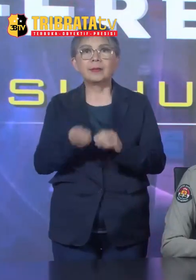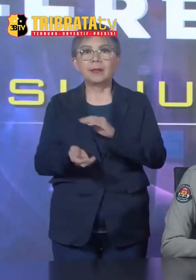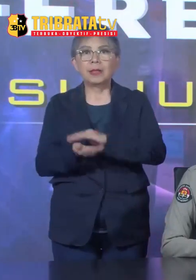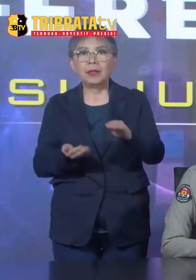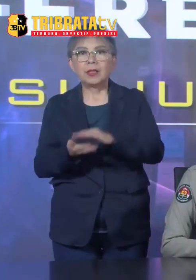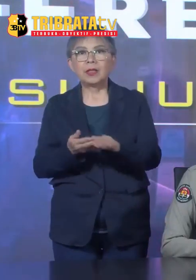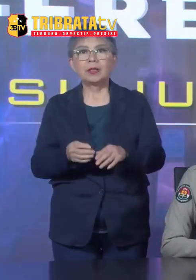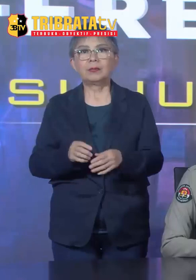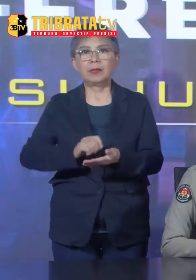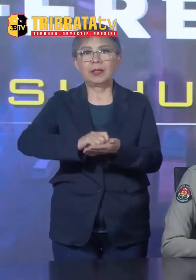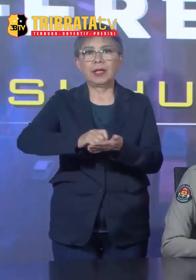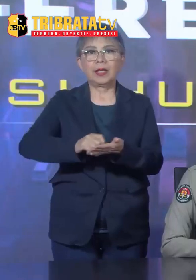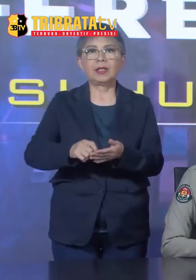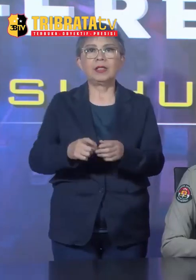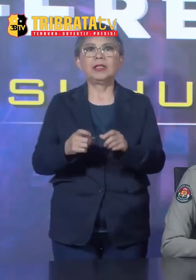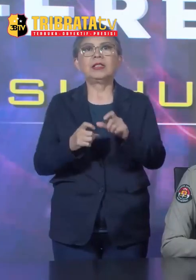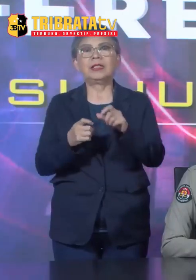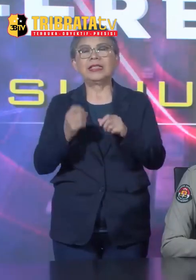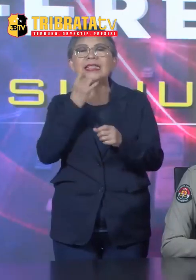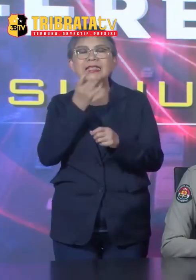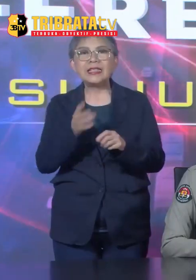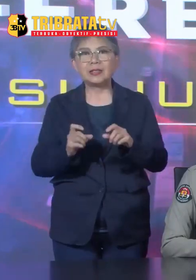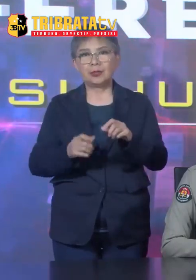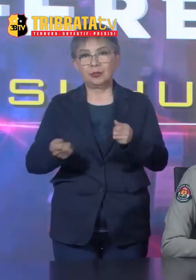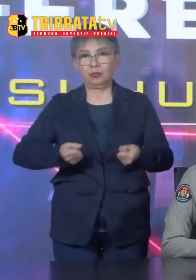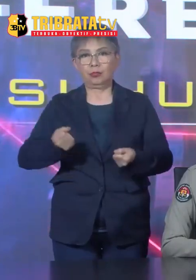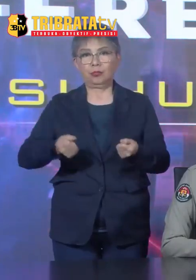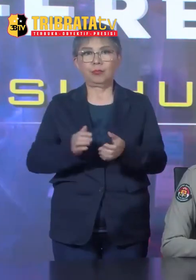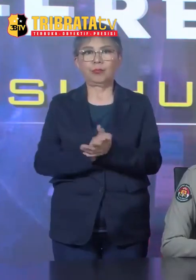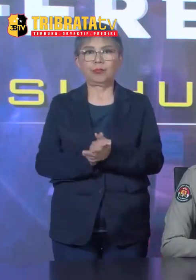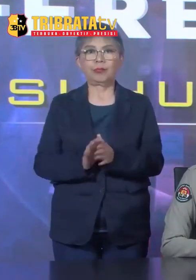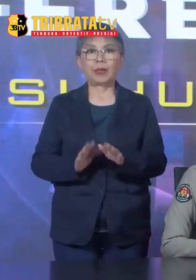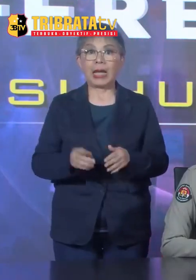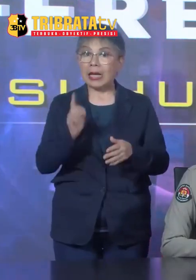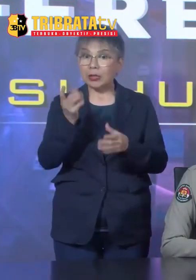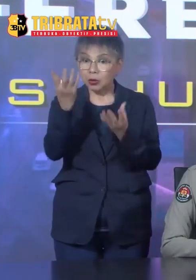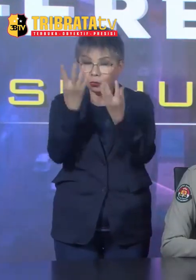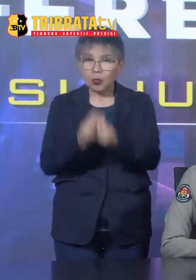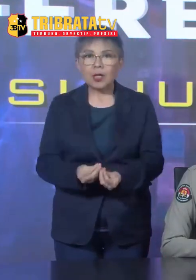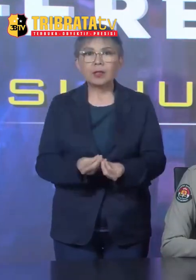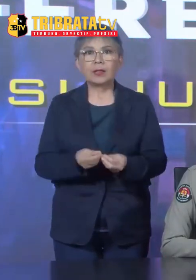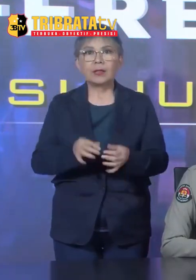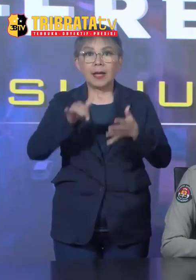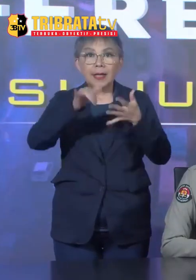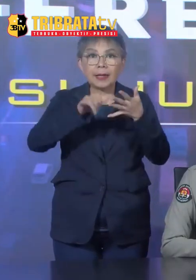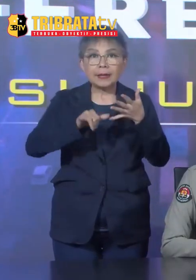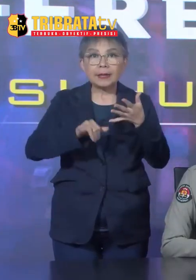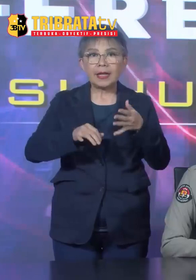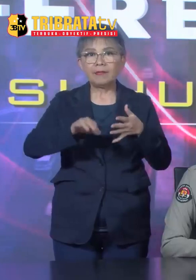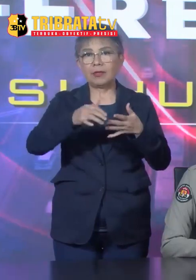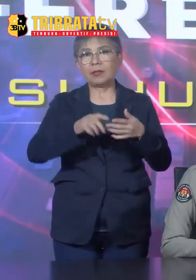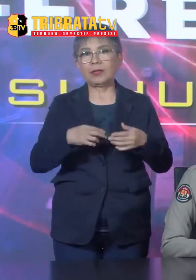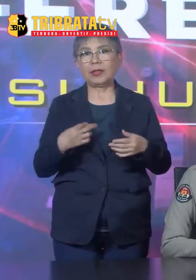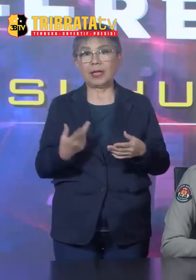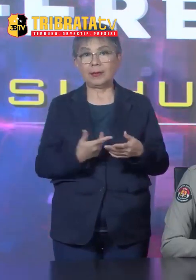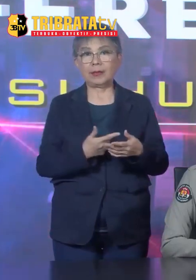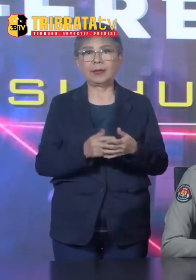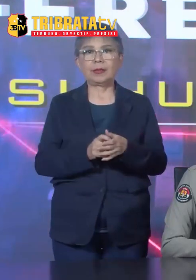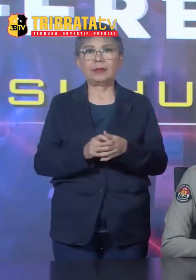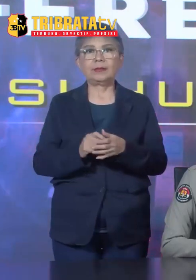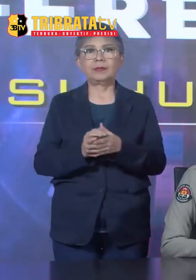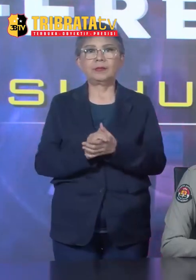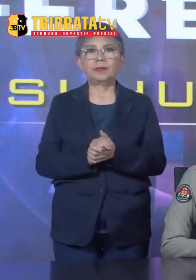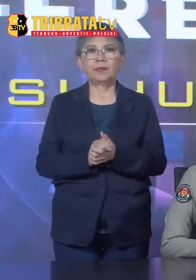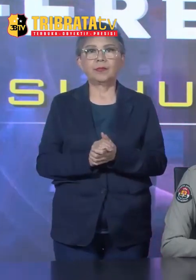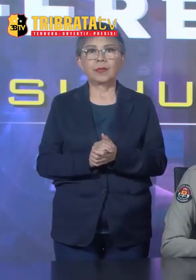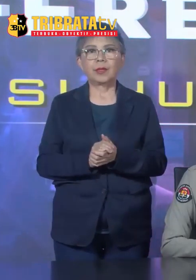penerbitan dan penandaan Surat Izin Mengemudi berdasarkan hasil analisa dan evaluasi kamsel